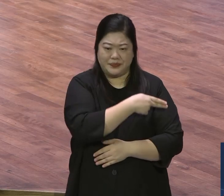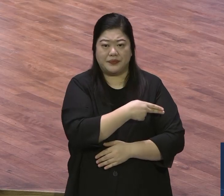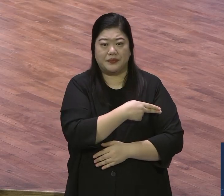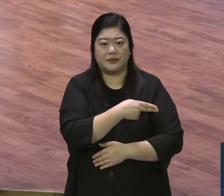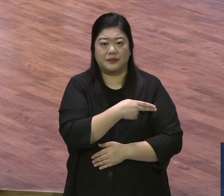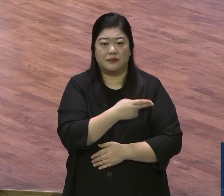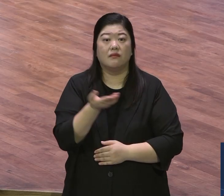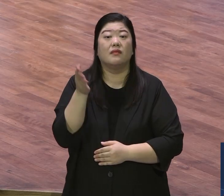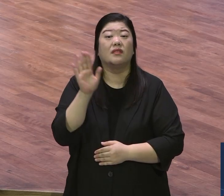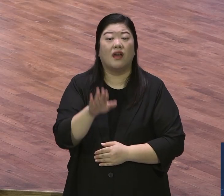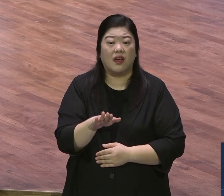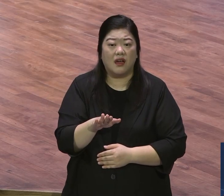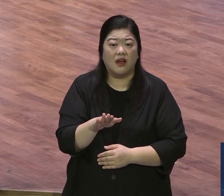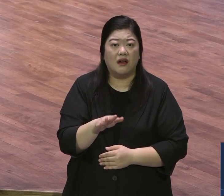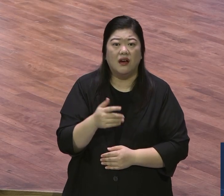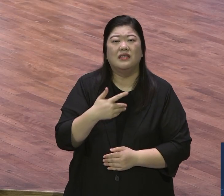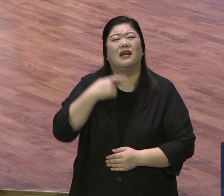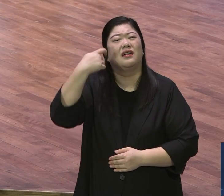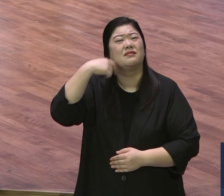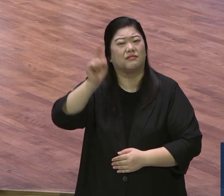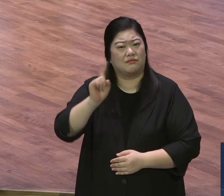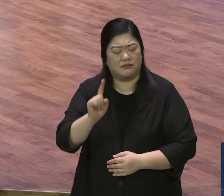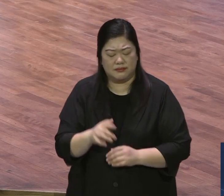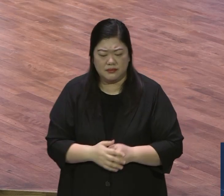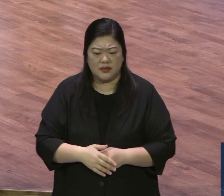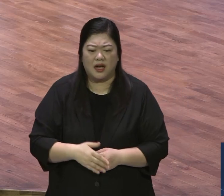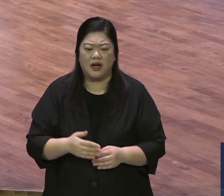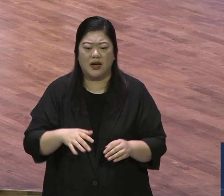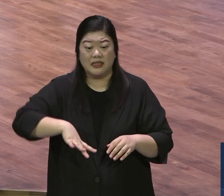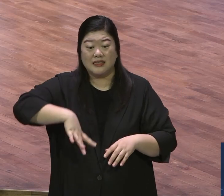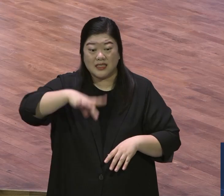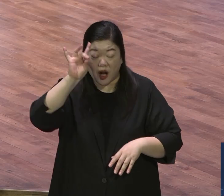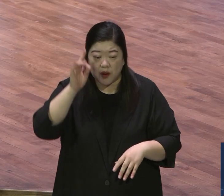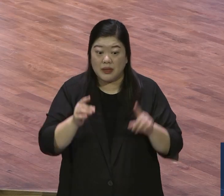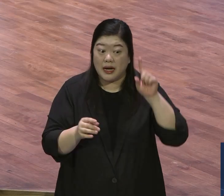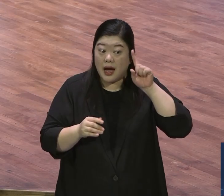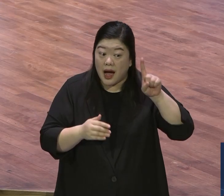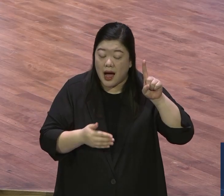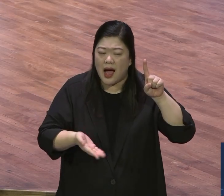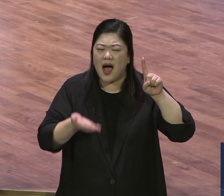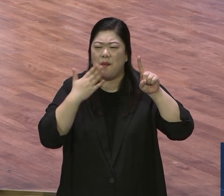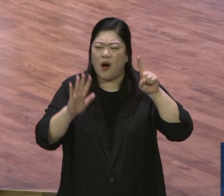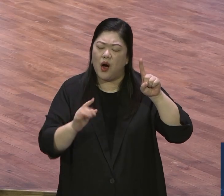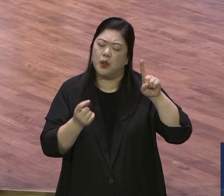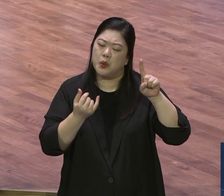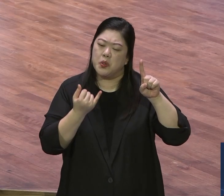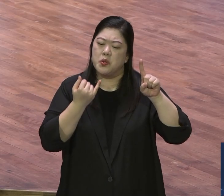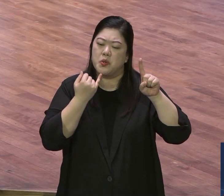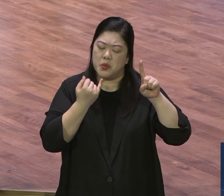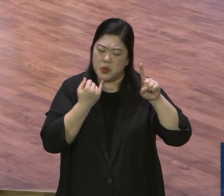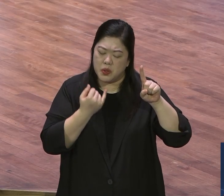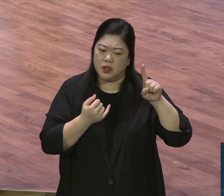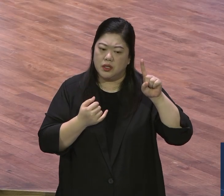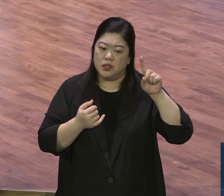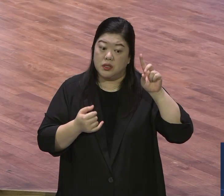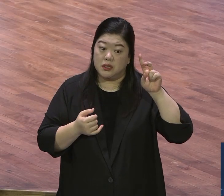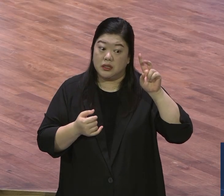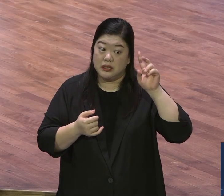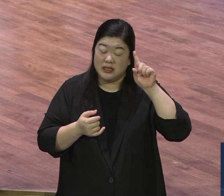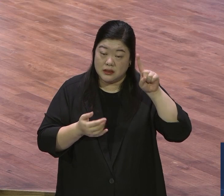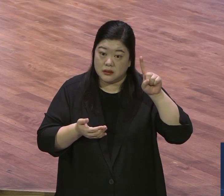뭐냐 배가 고프거든요. 배가 고파 제일 고플 때가 언제냐 이게 하루 이틀이에요. 3일 때는